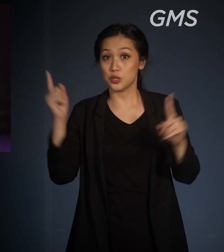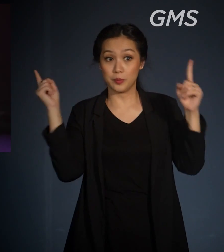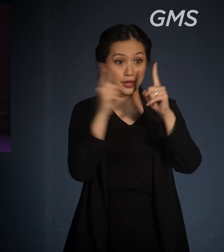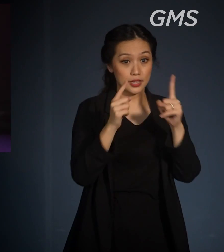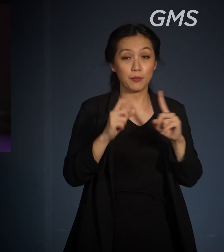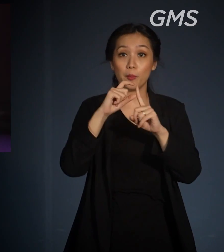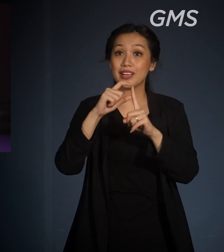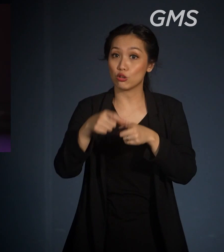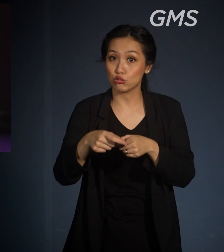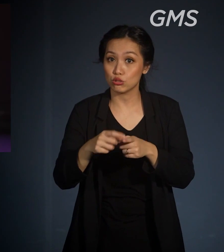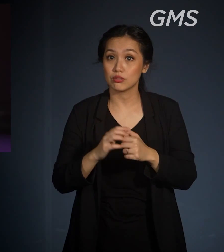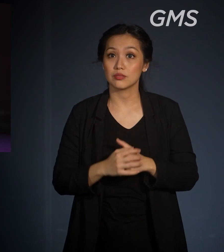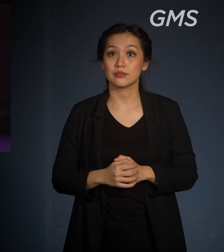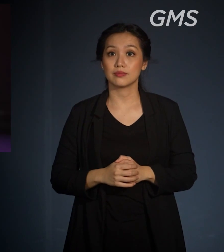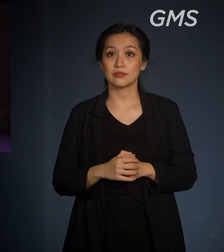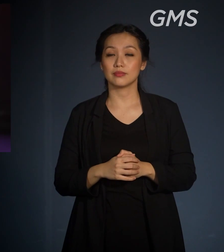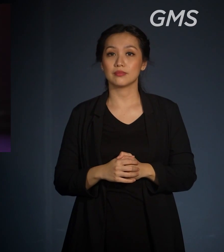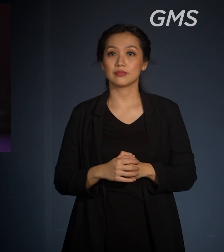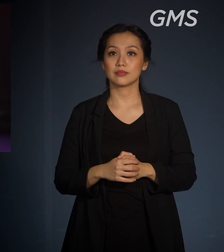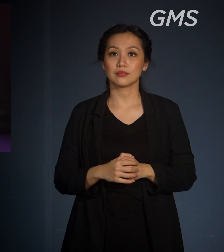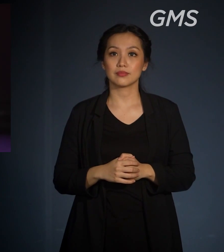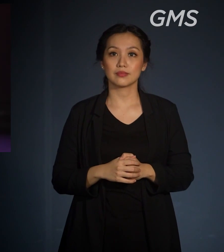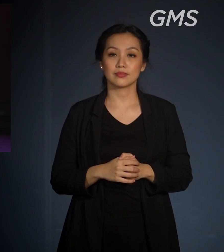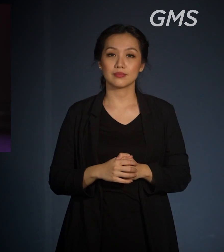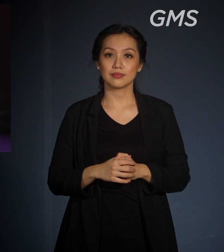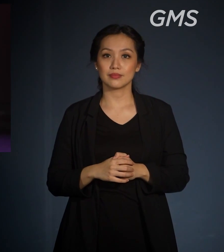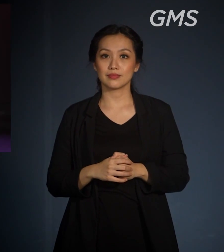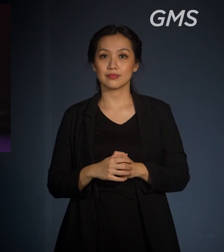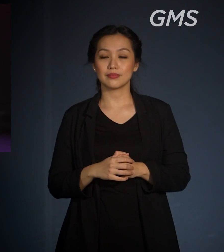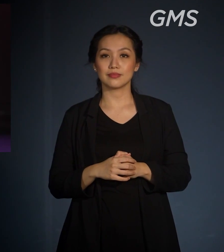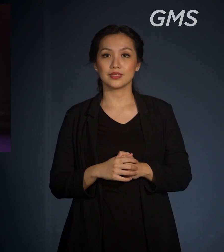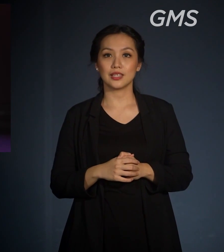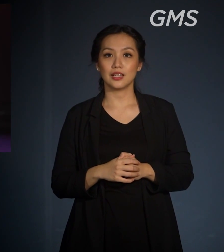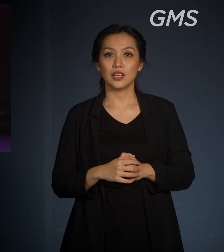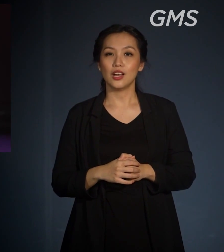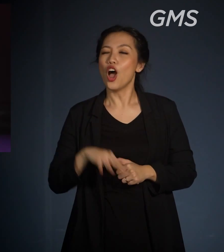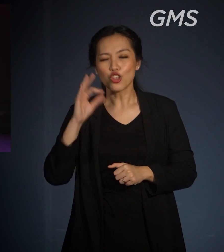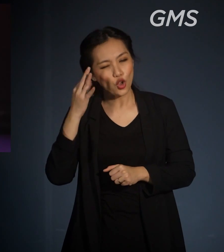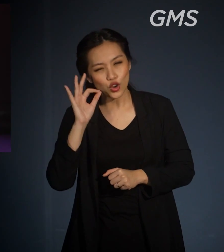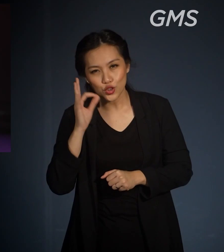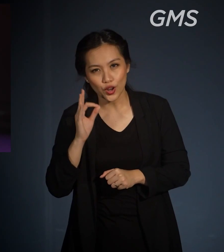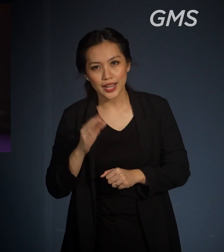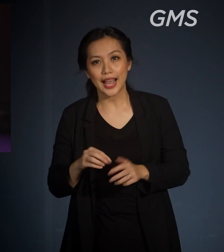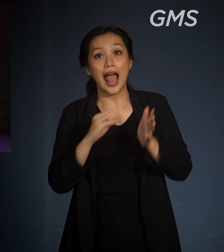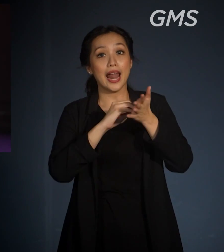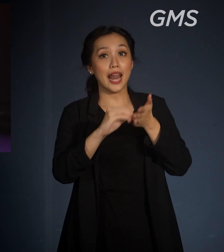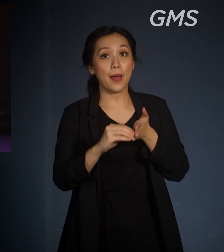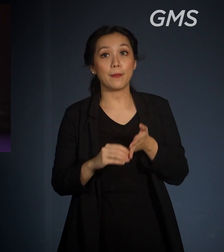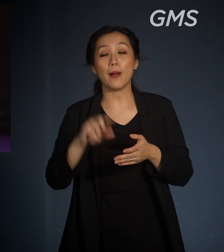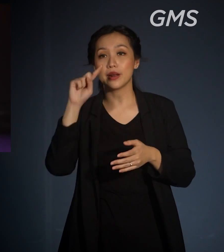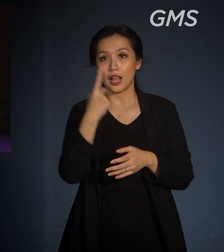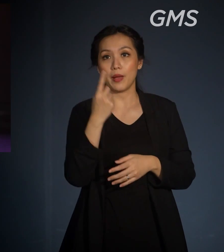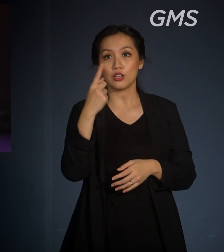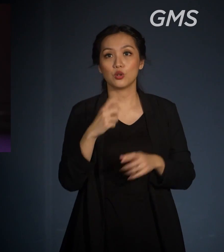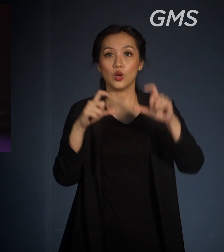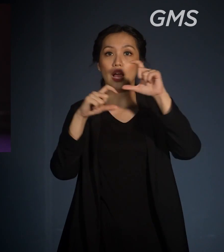kata Simon. Petrus itu nama aslinya adalah Simon, artinya buluh yang mudah